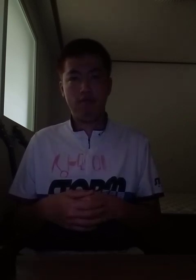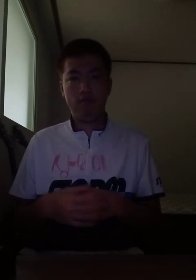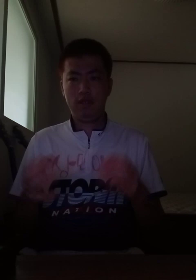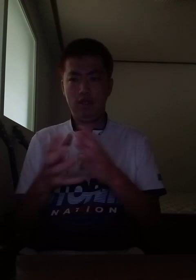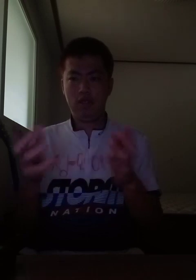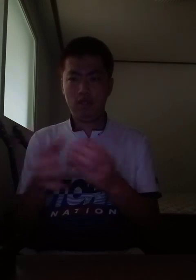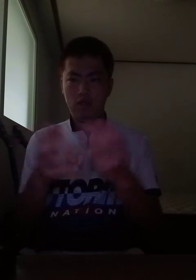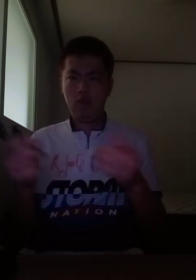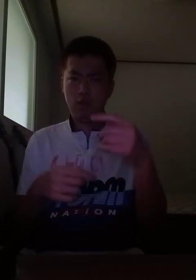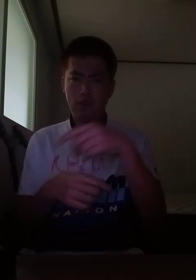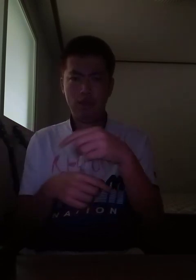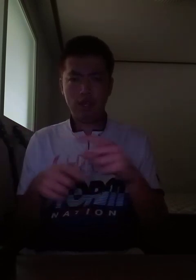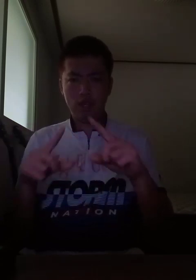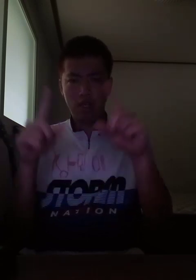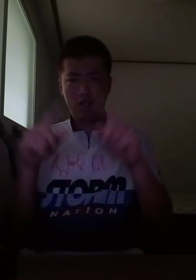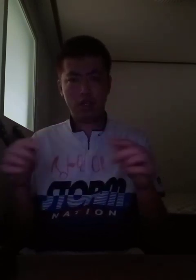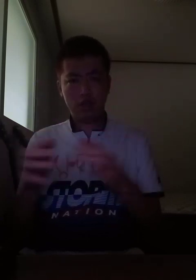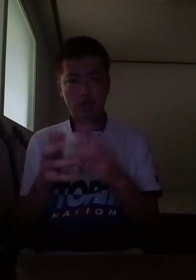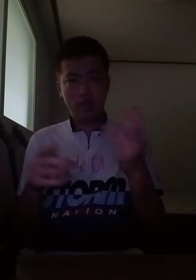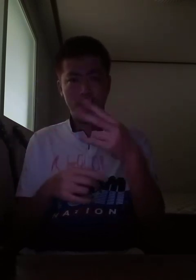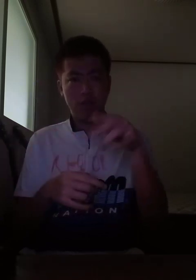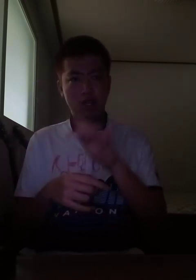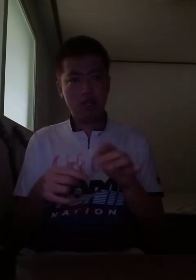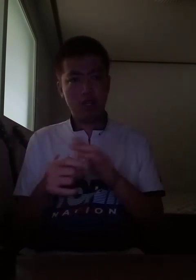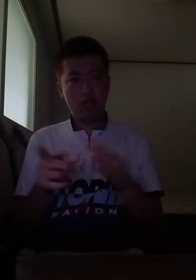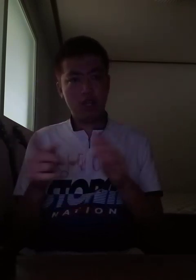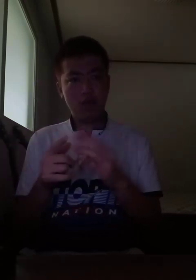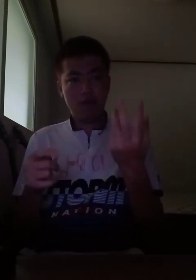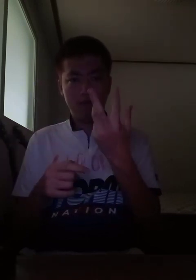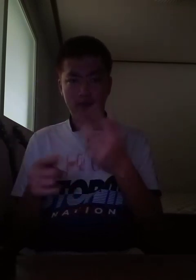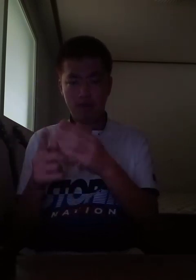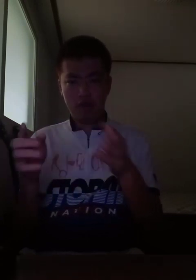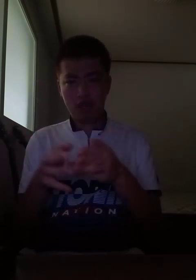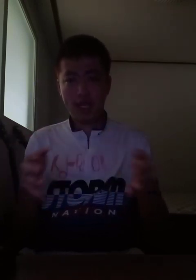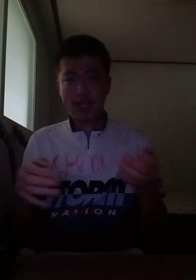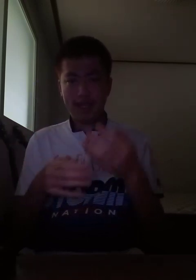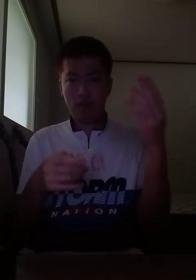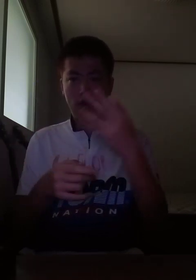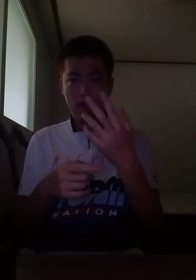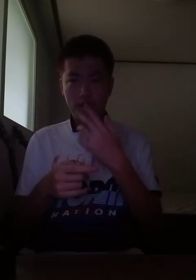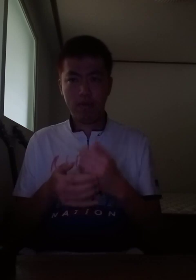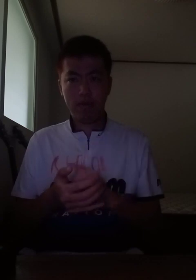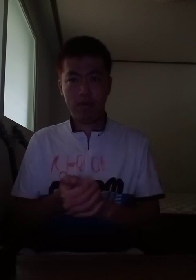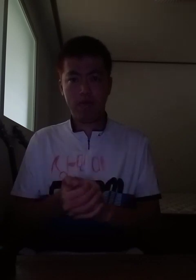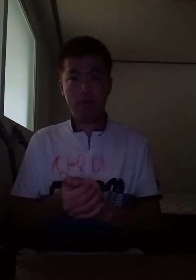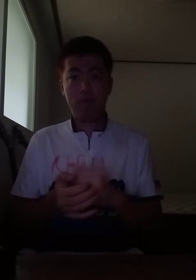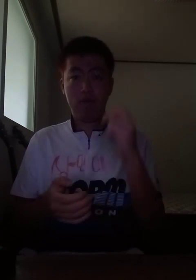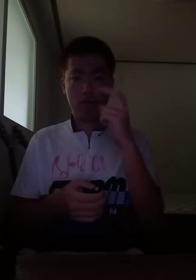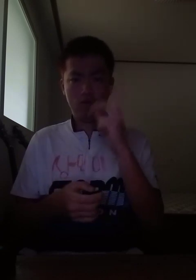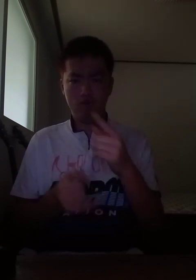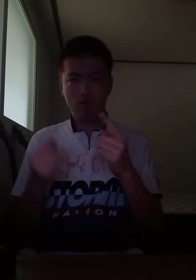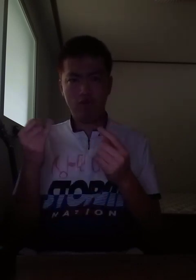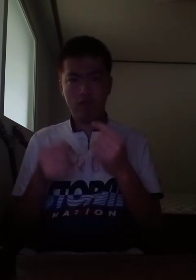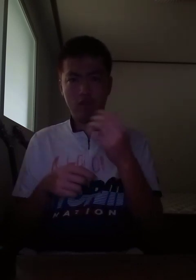주택가에서 성범죄가 늘자 서울시와 경찰이 안심 귀갓길이란 정책을 내놨습니다. 시행된 지 6년이 됐습니다.